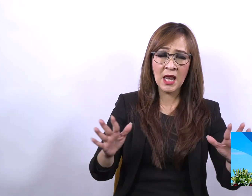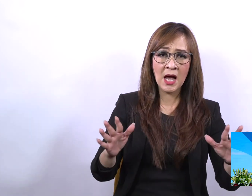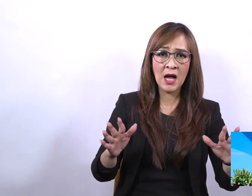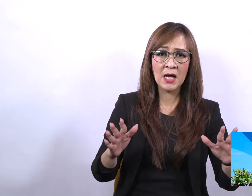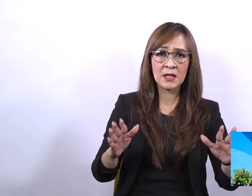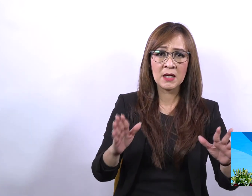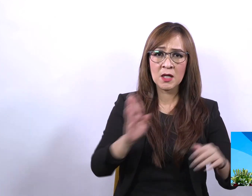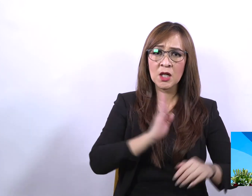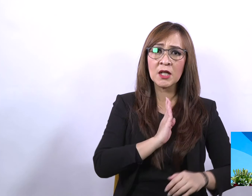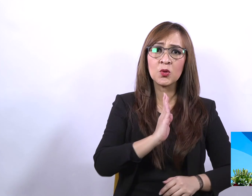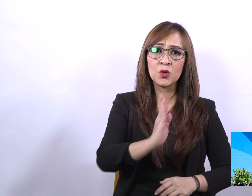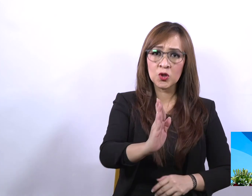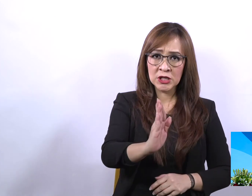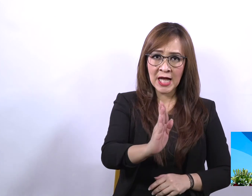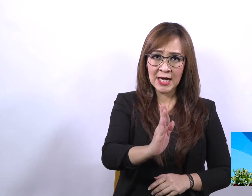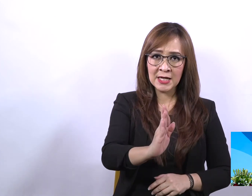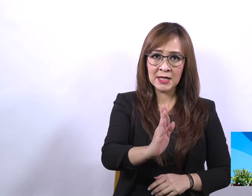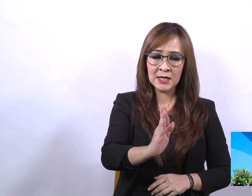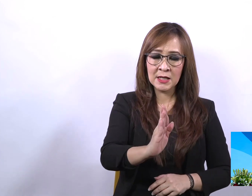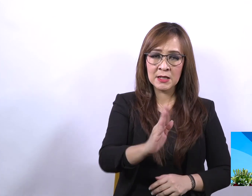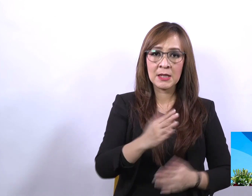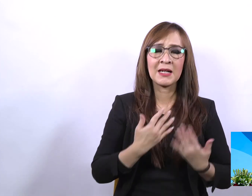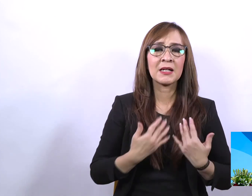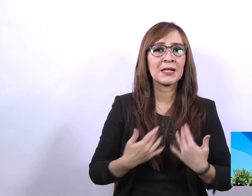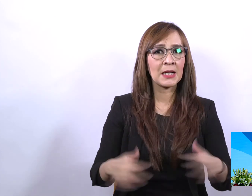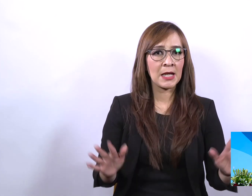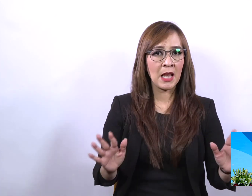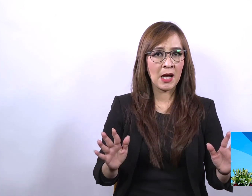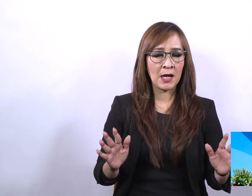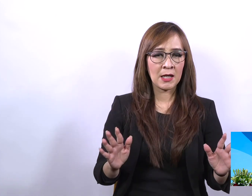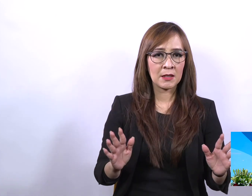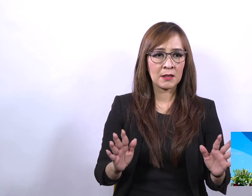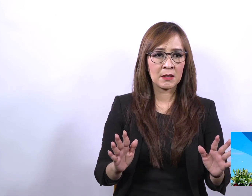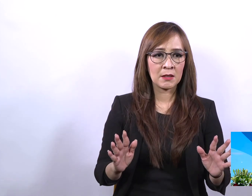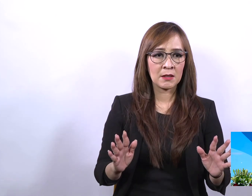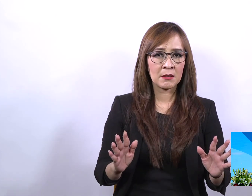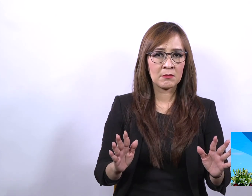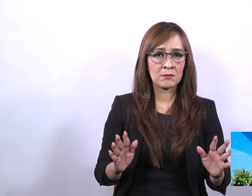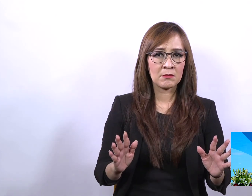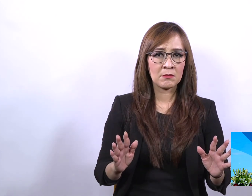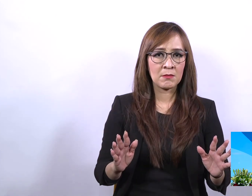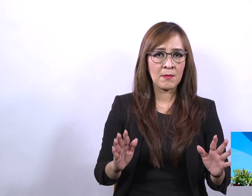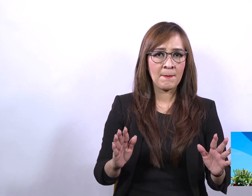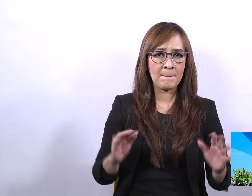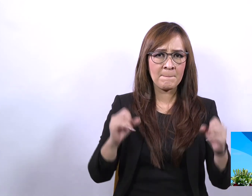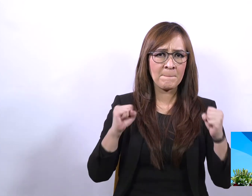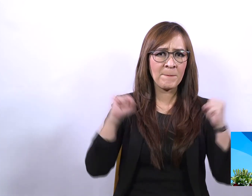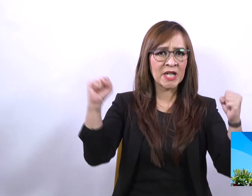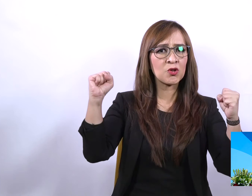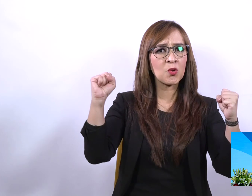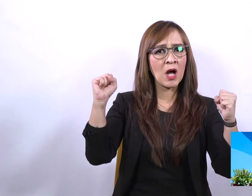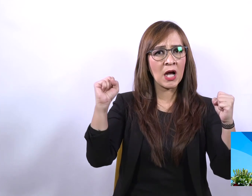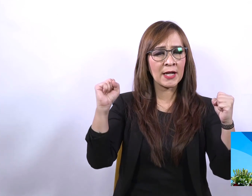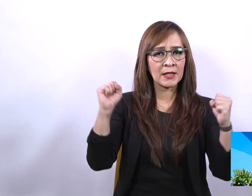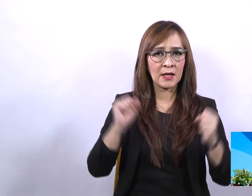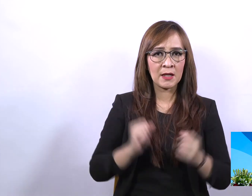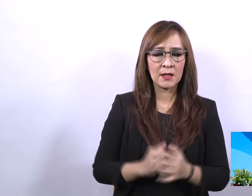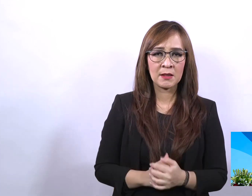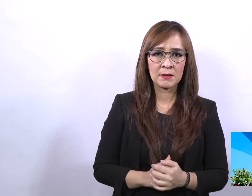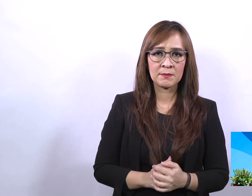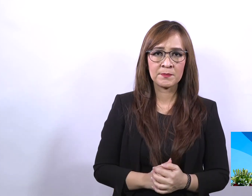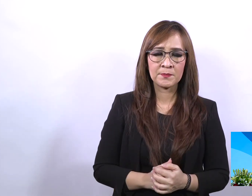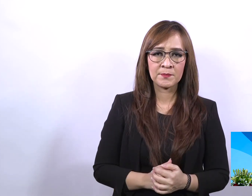kehilangan ketulusan Hai Kehilangan Hai mental berjuang karena